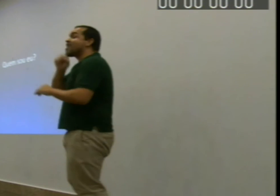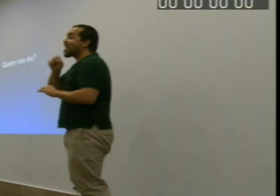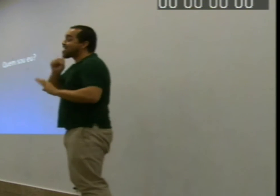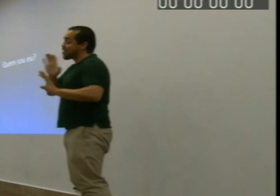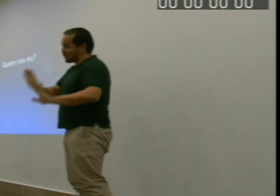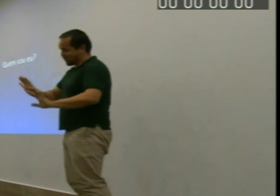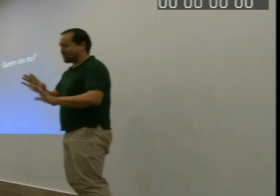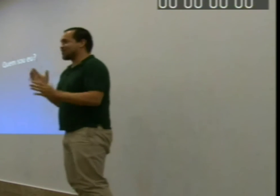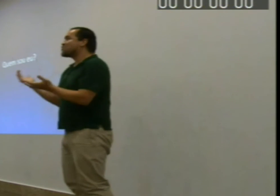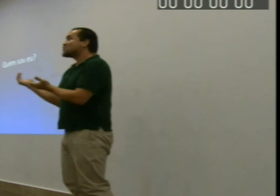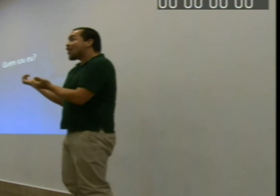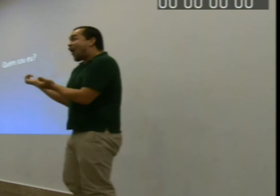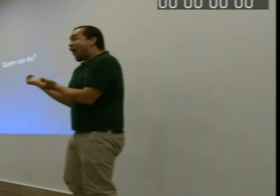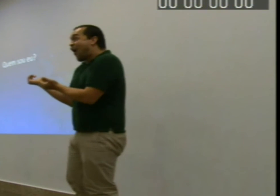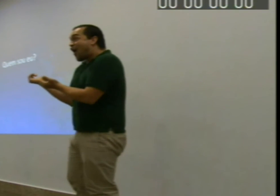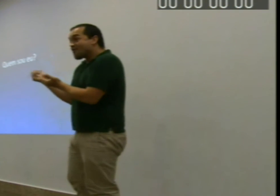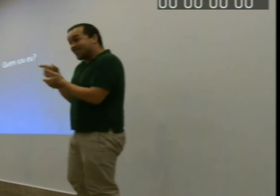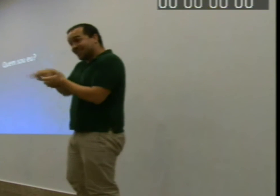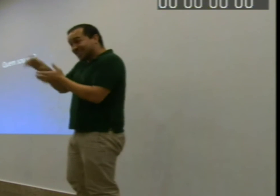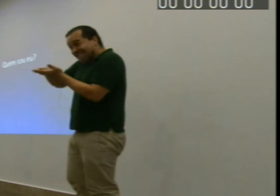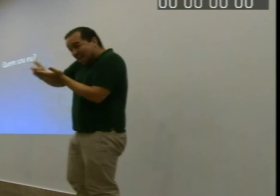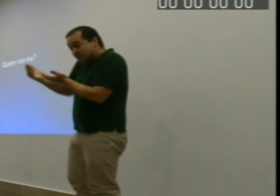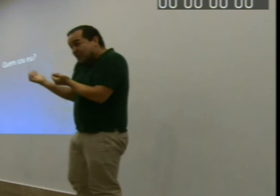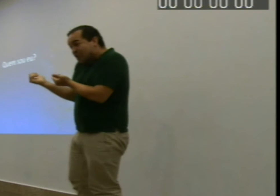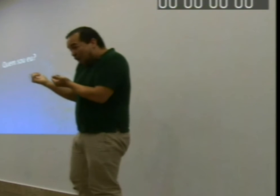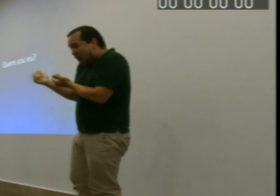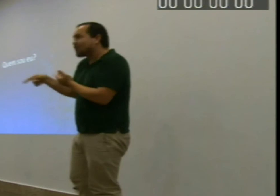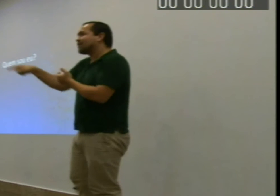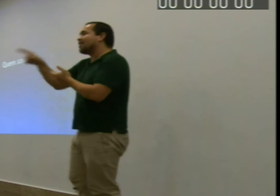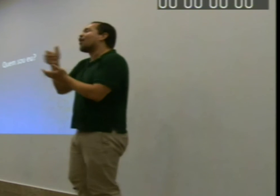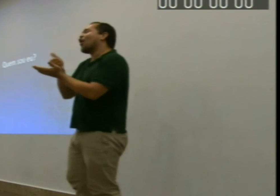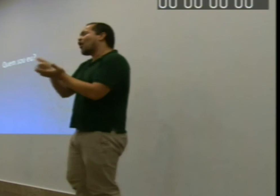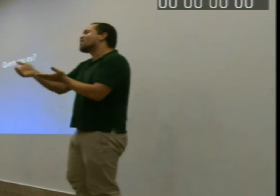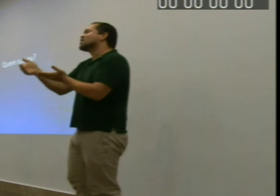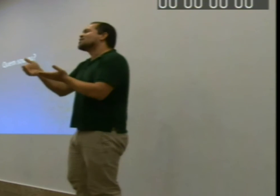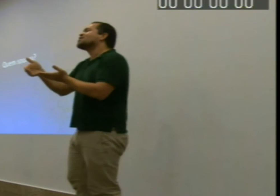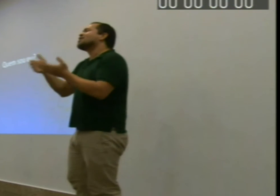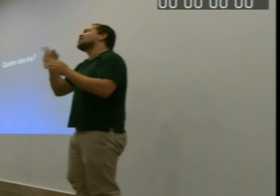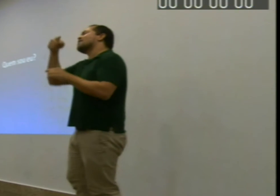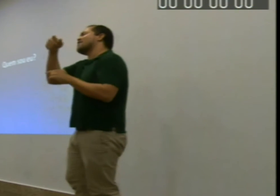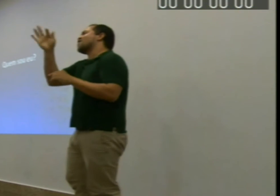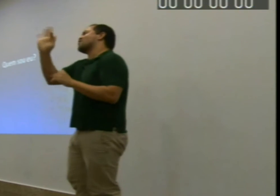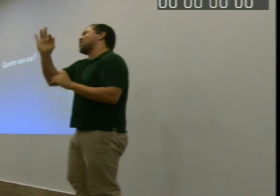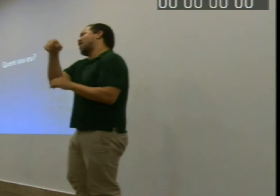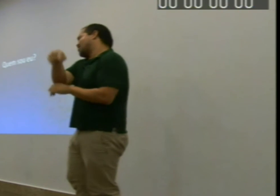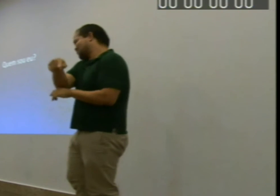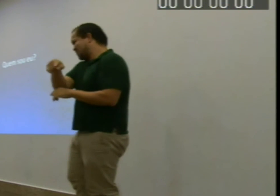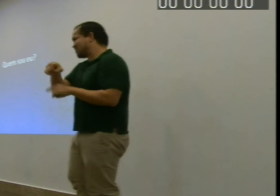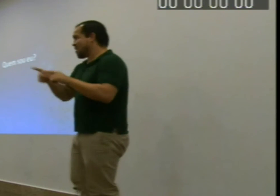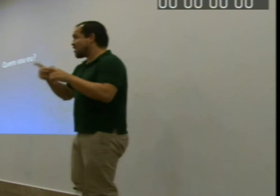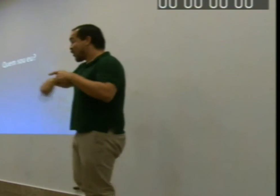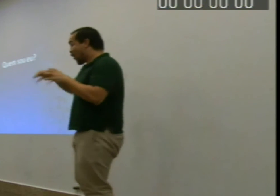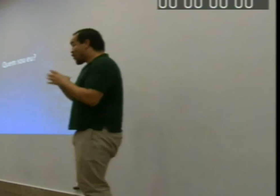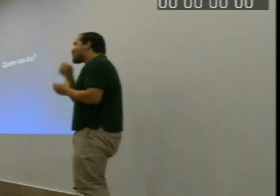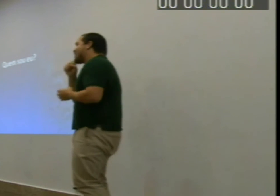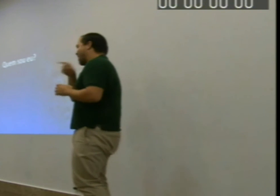né velho já com uma certa idade né intérprete jovens né ele